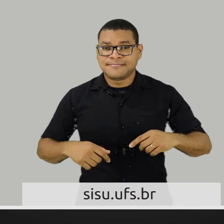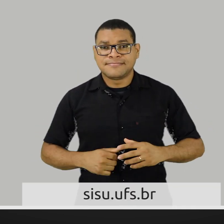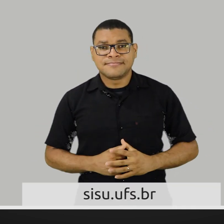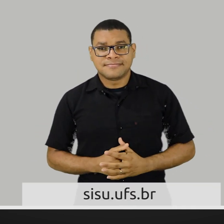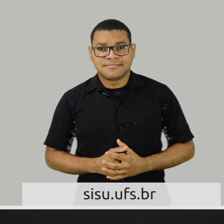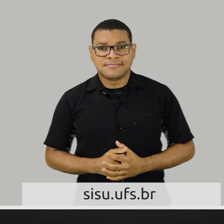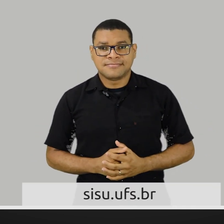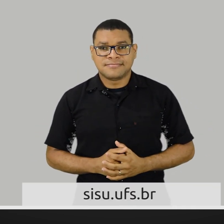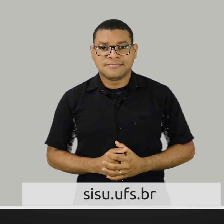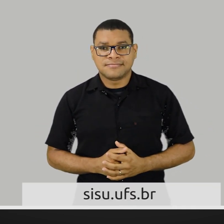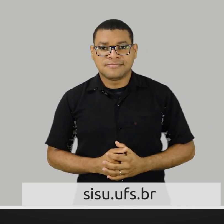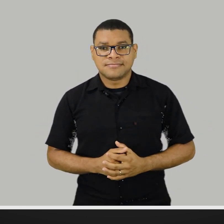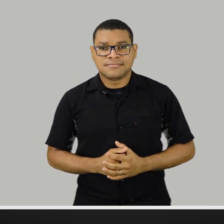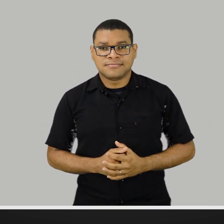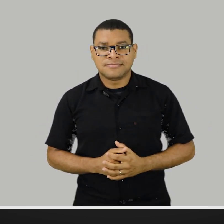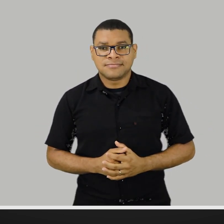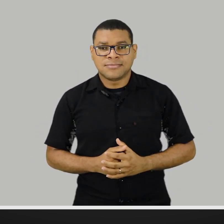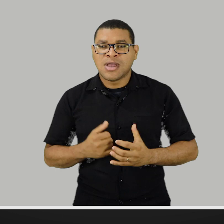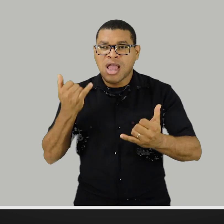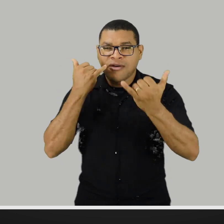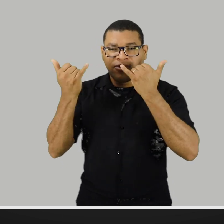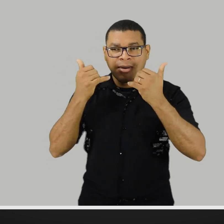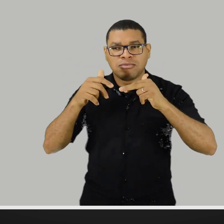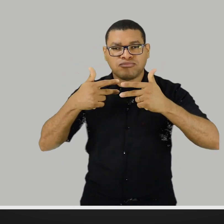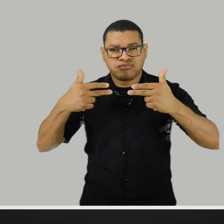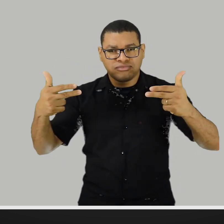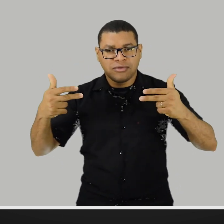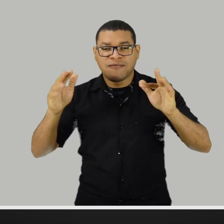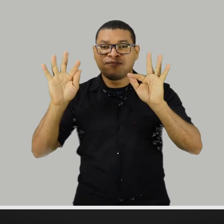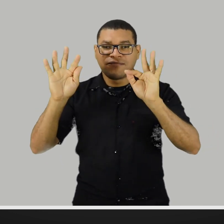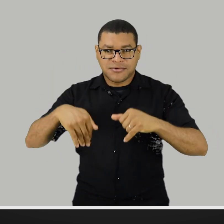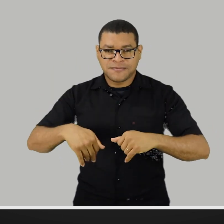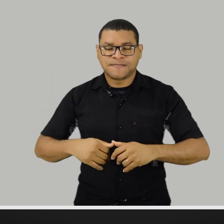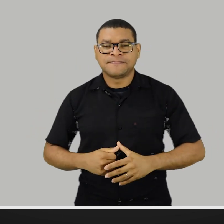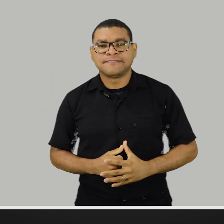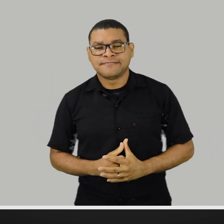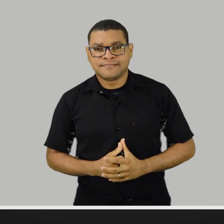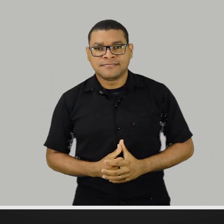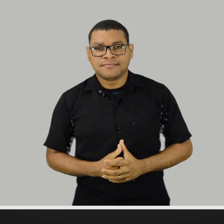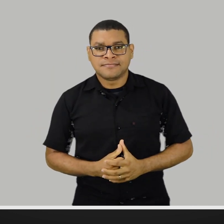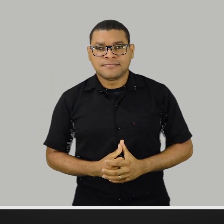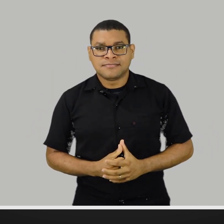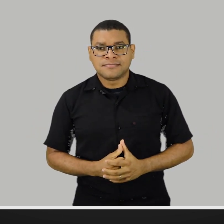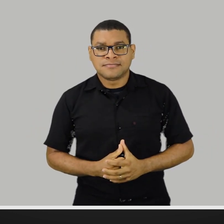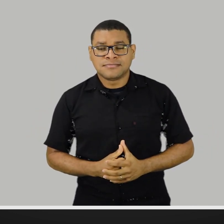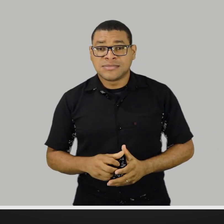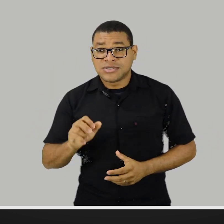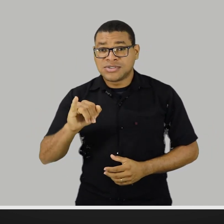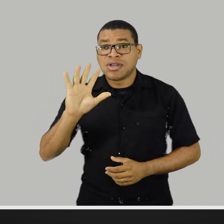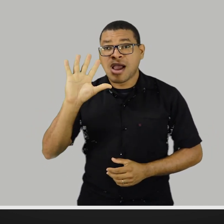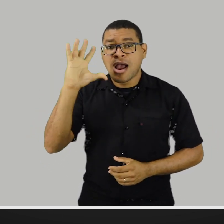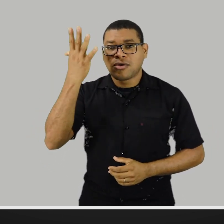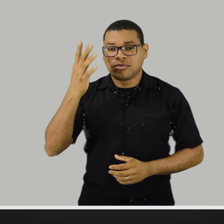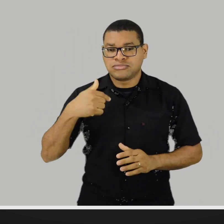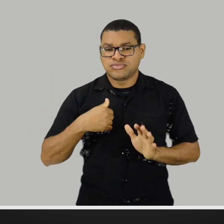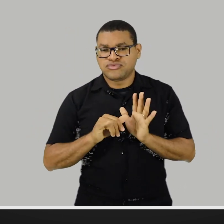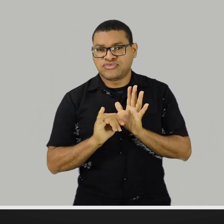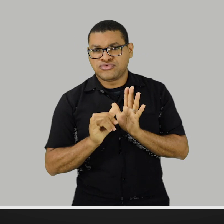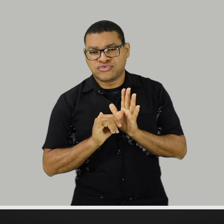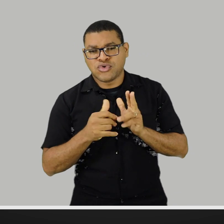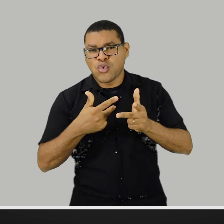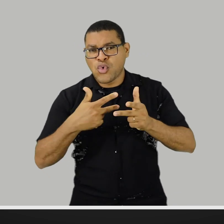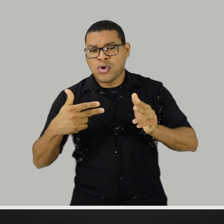sisu.ufs.br das disposições finais 27 na hipótese de serem